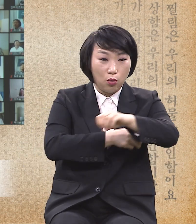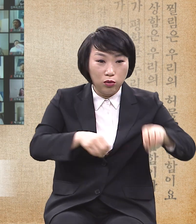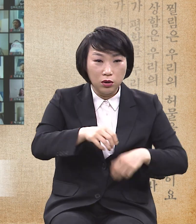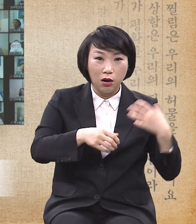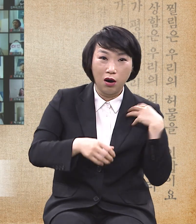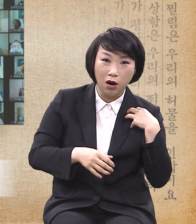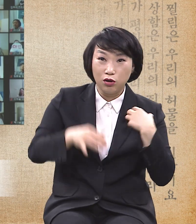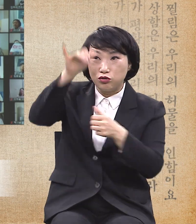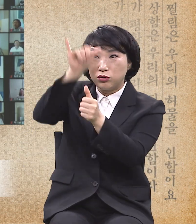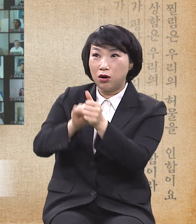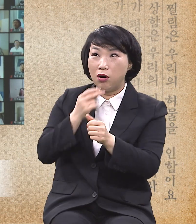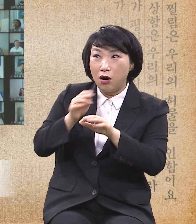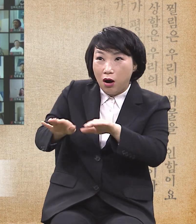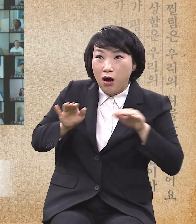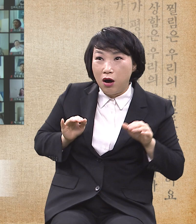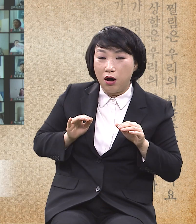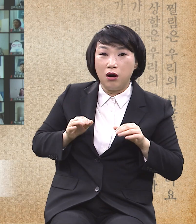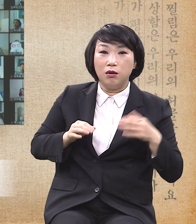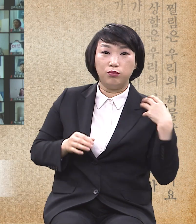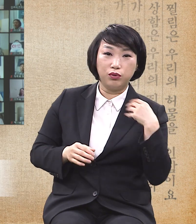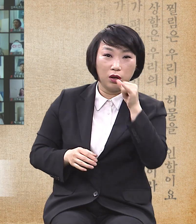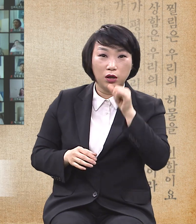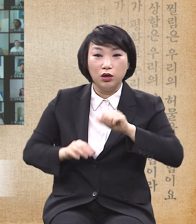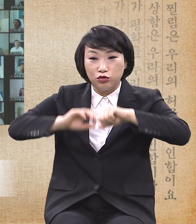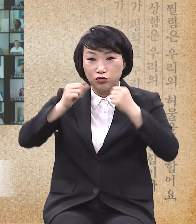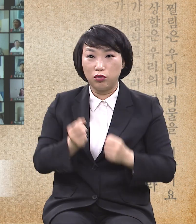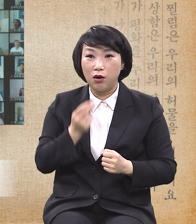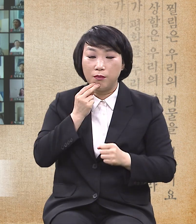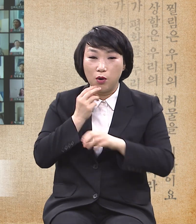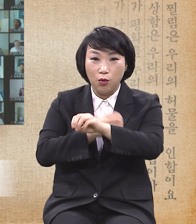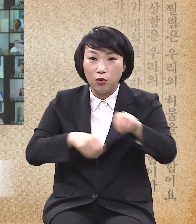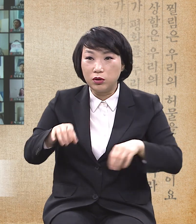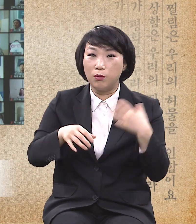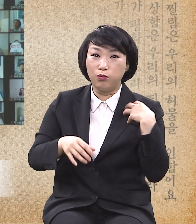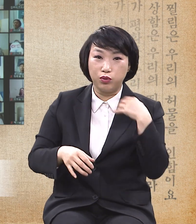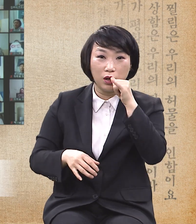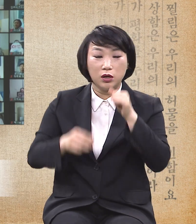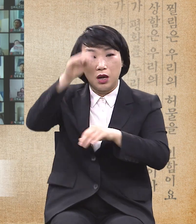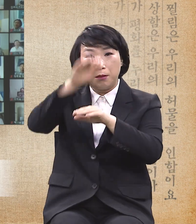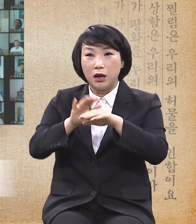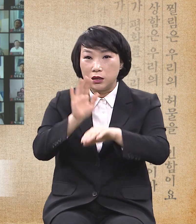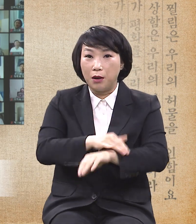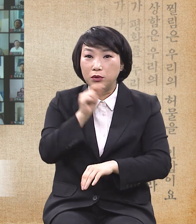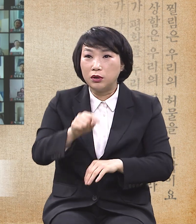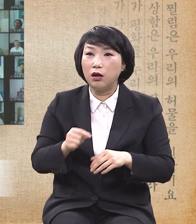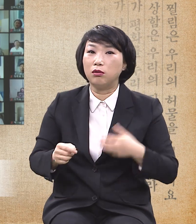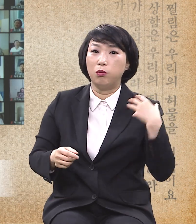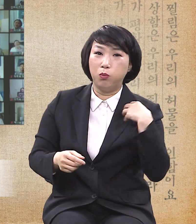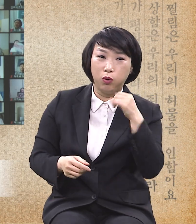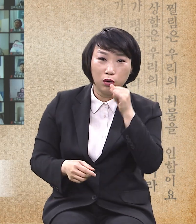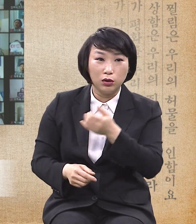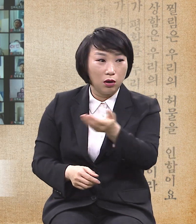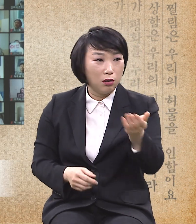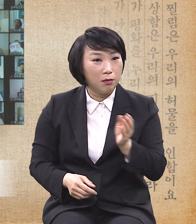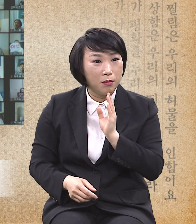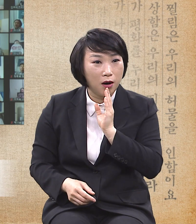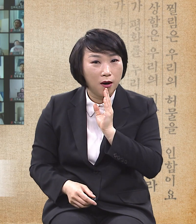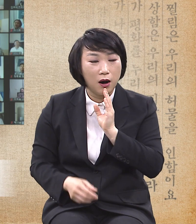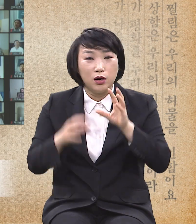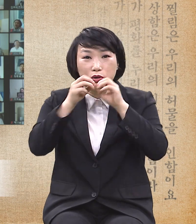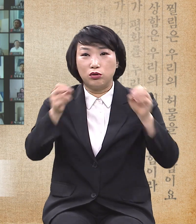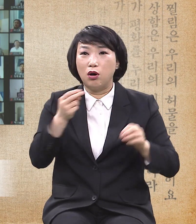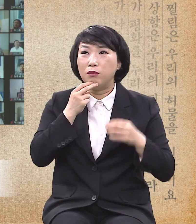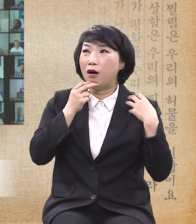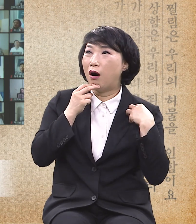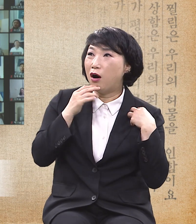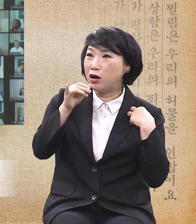충성 않는 것이 부담되고 순종 않는 것이 부담되고 예배 잘못하는 것이 부담되고, 여러분